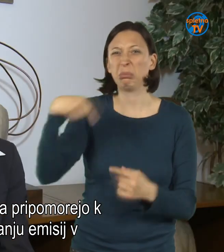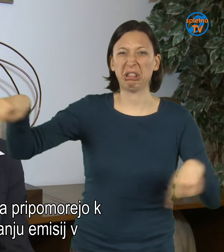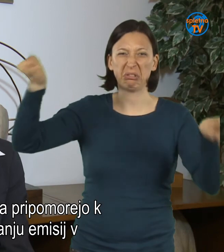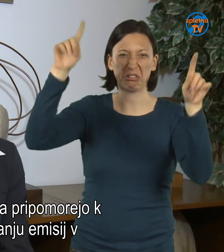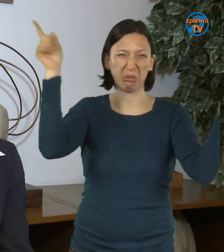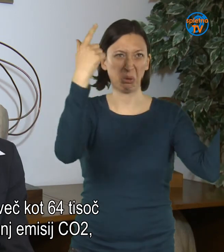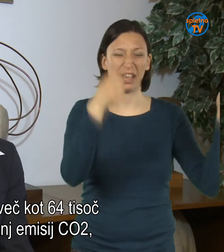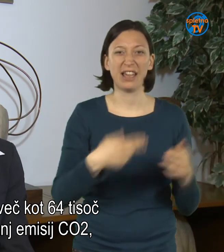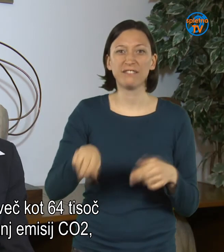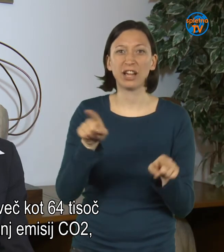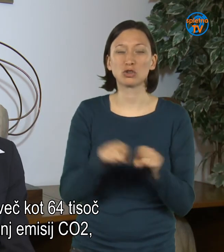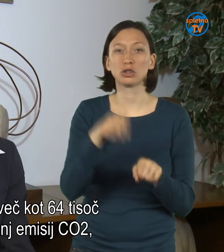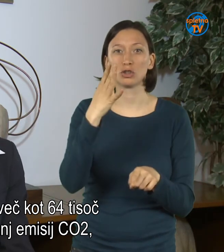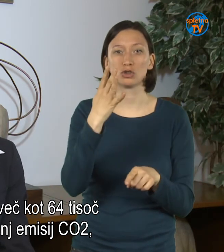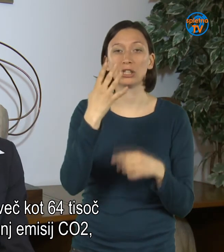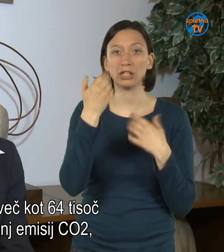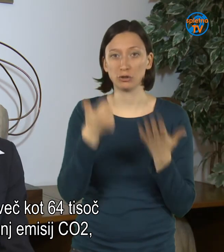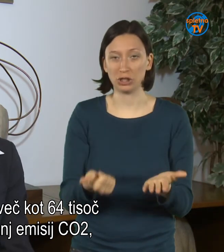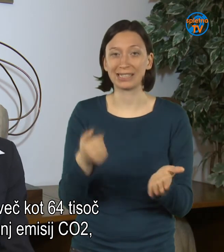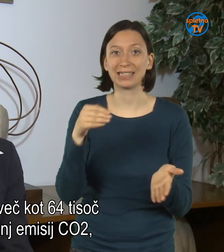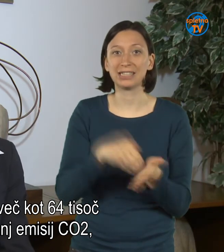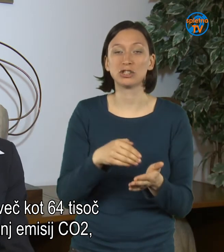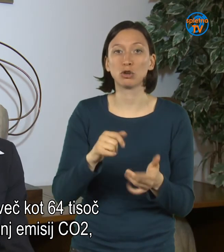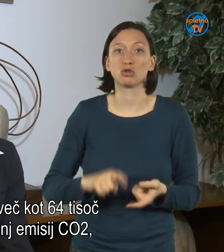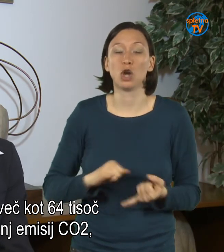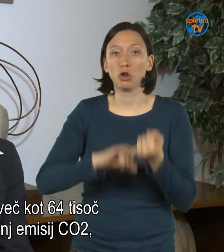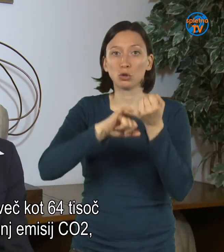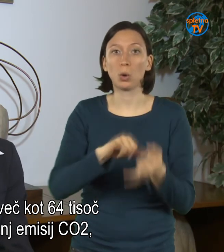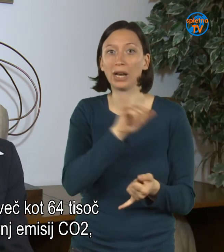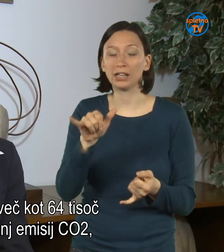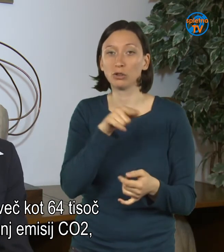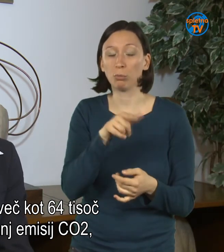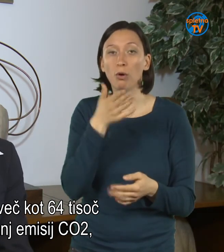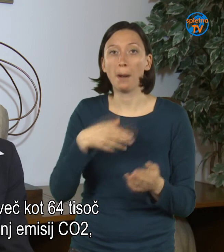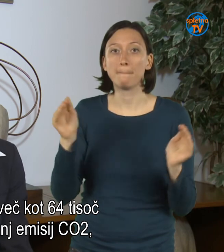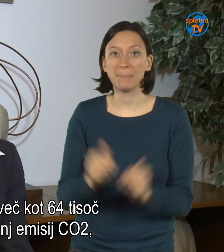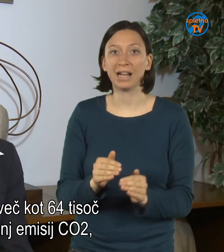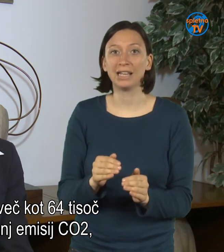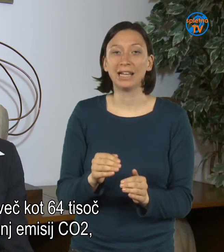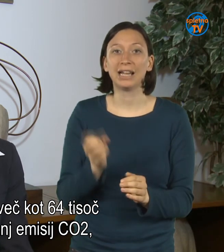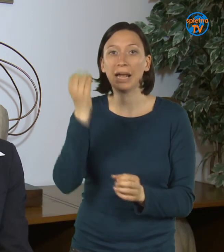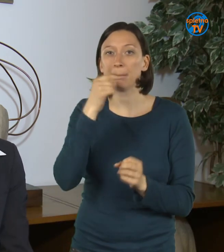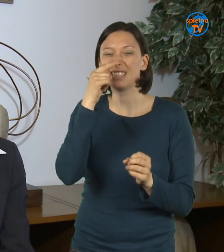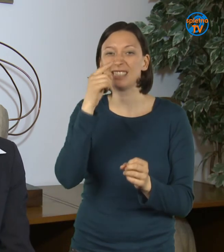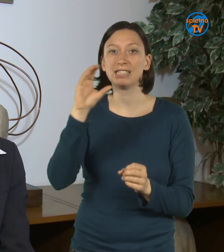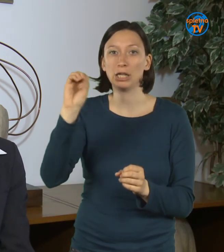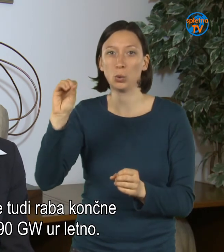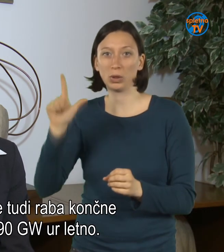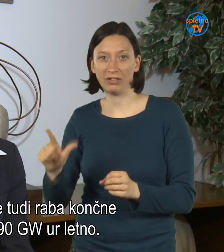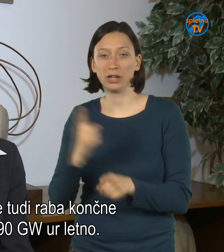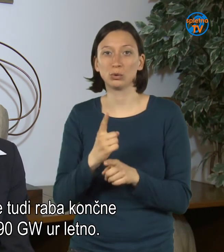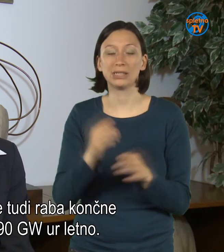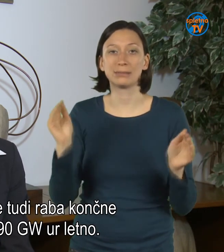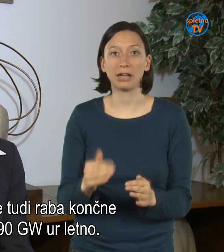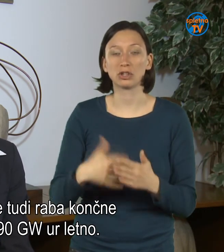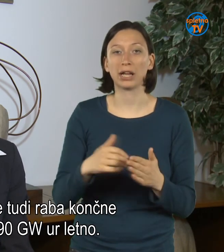emisij v okolje, torej več kot 64 tisoč ton letno bo manj emisij CO2,